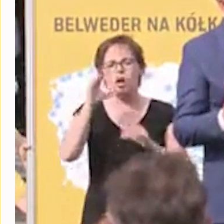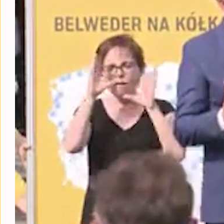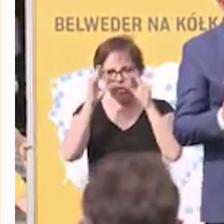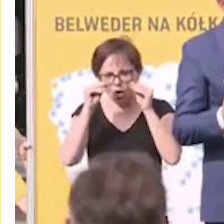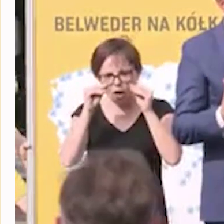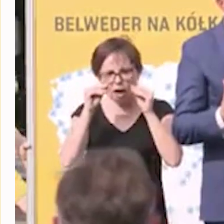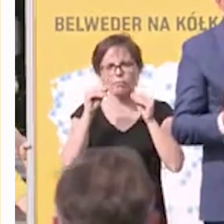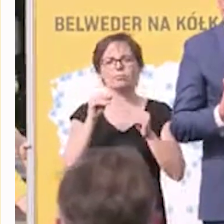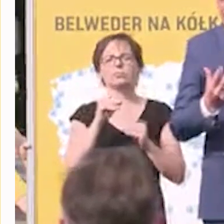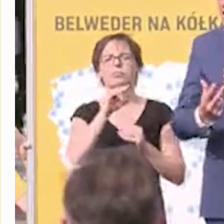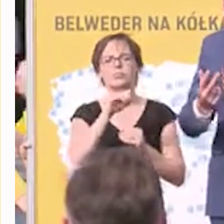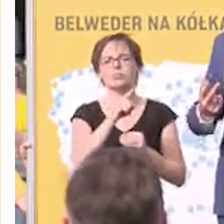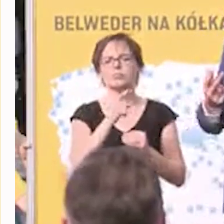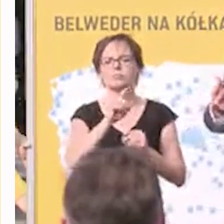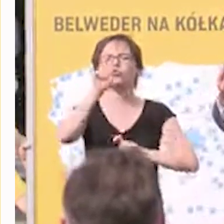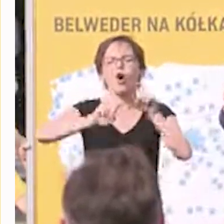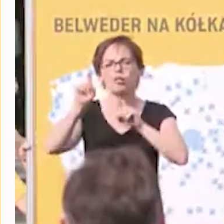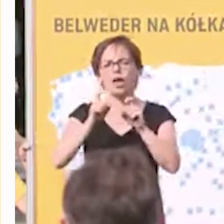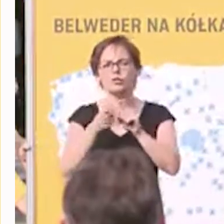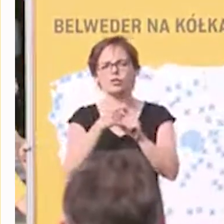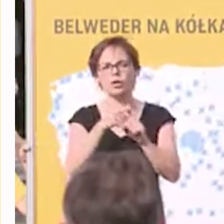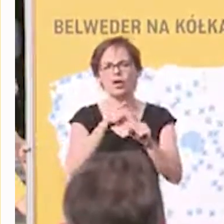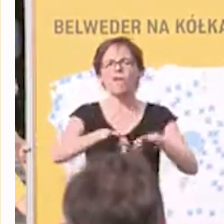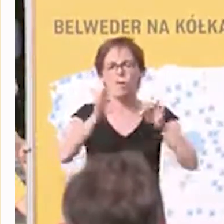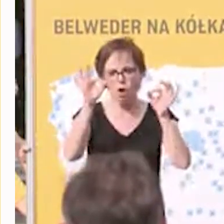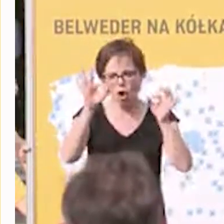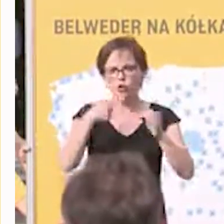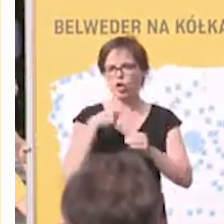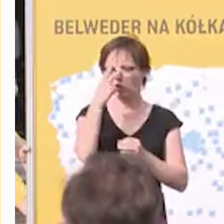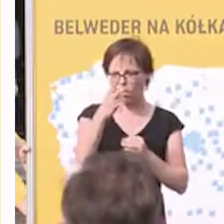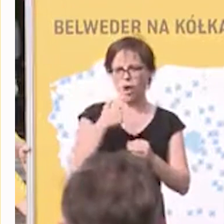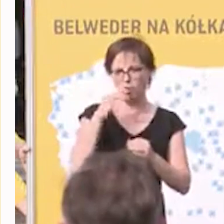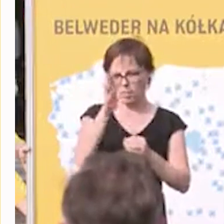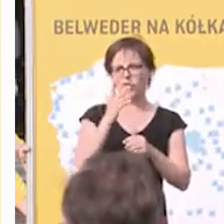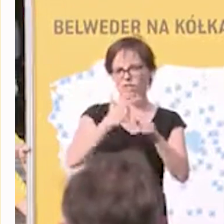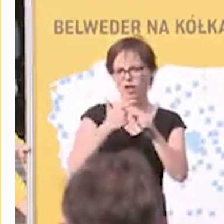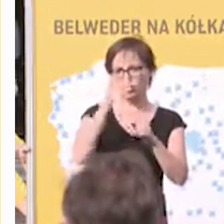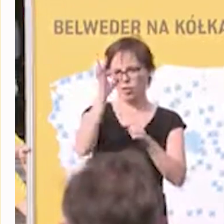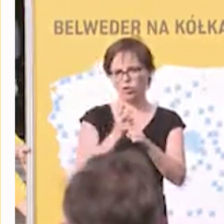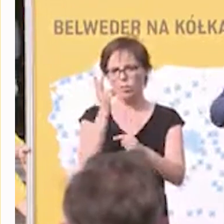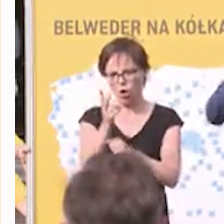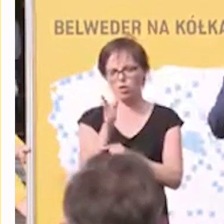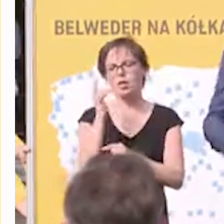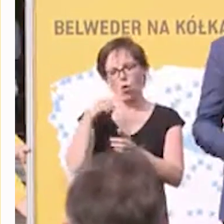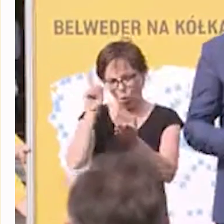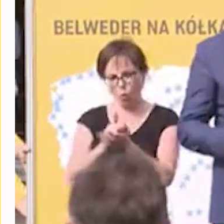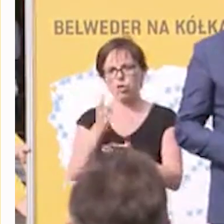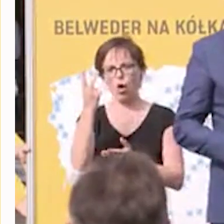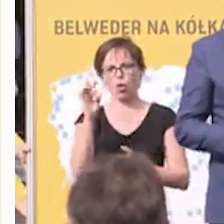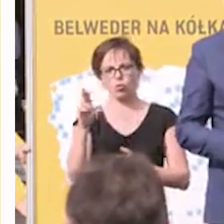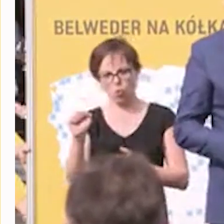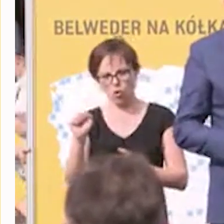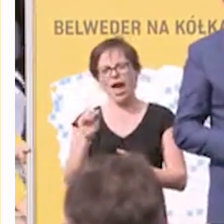przodu, a w ostatecznym wyniku PKW wygramy, przejdziemy do drugiej tury, a w drugiej turze poradzimy